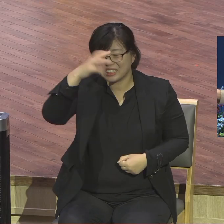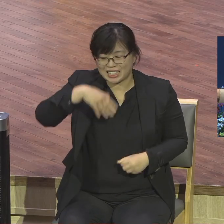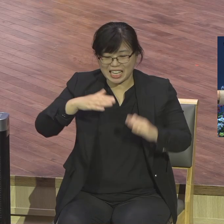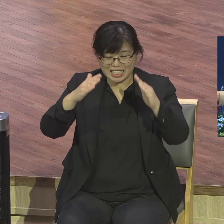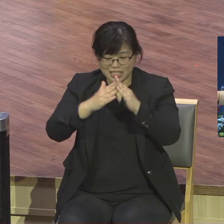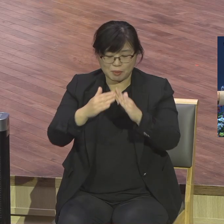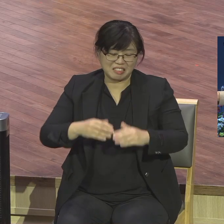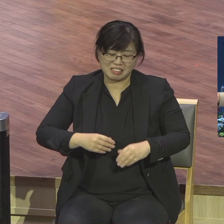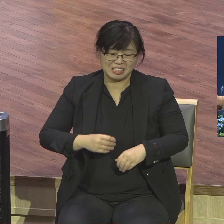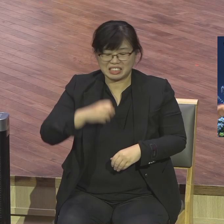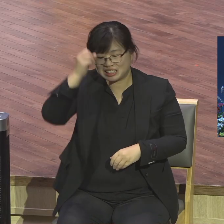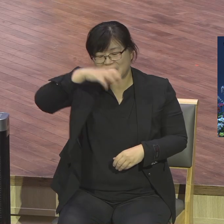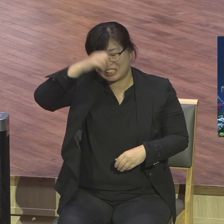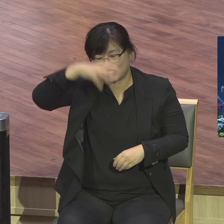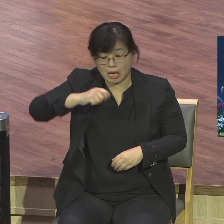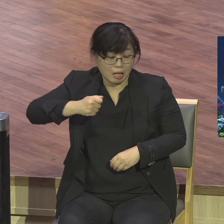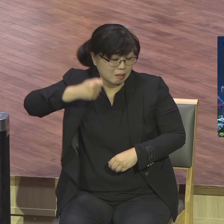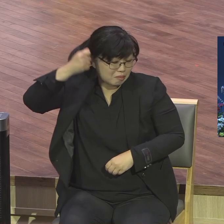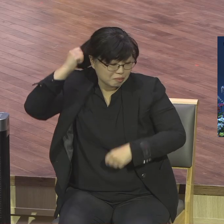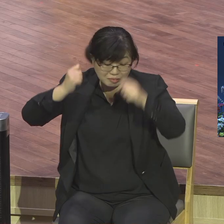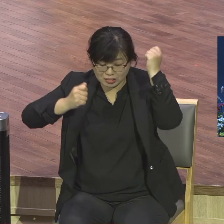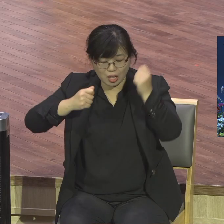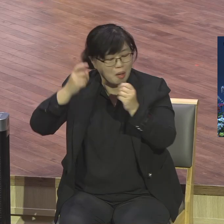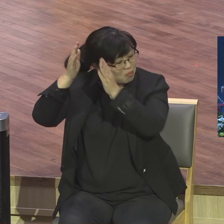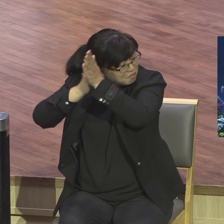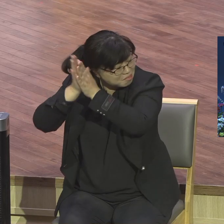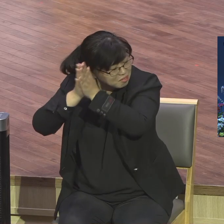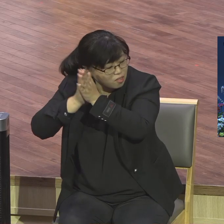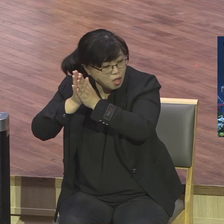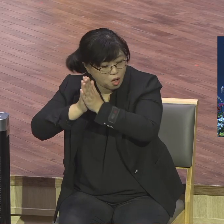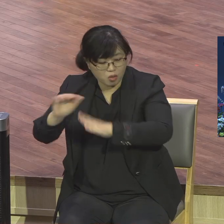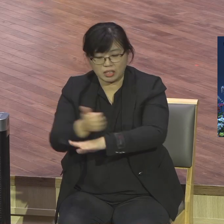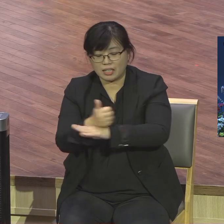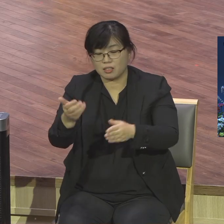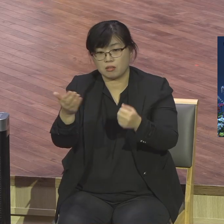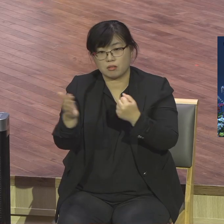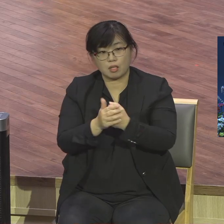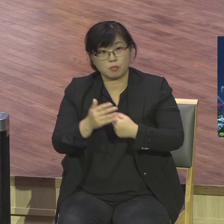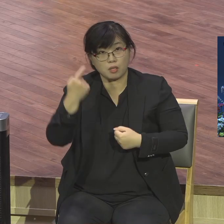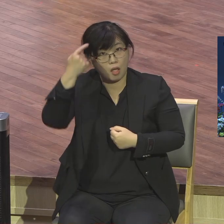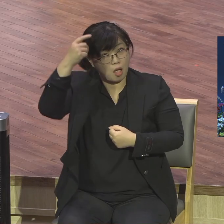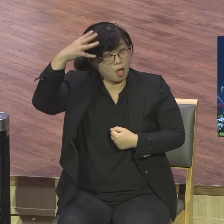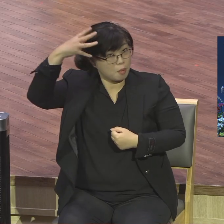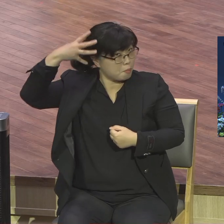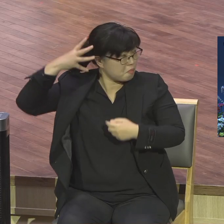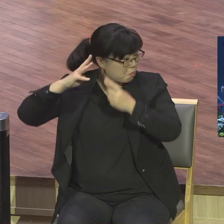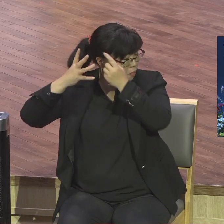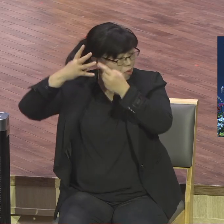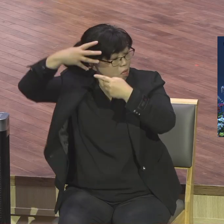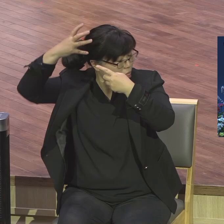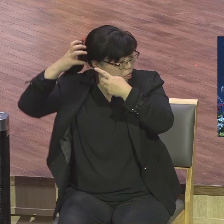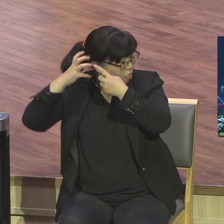일본이 그래요 내가 물어봤다니까 하도 이상해가지고 비싸서 미용실 못 간다